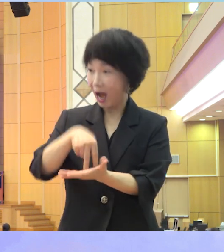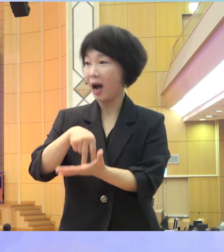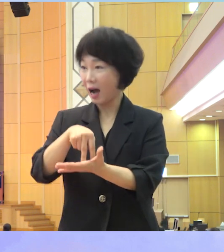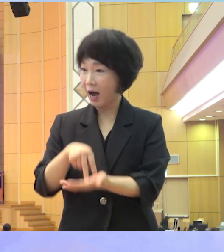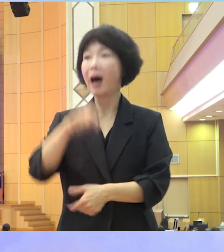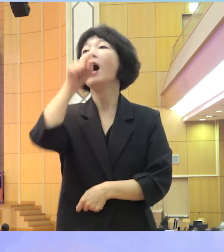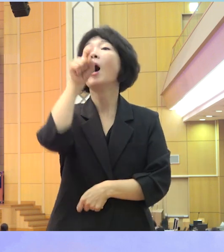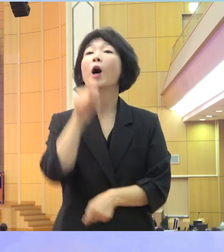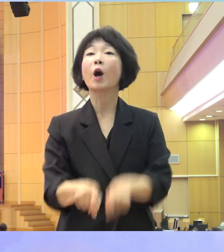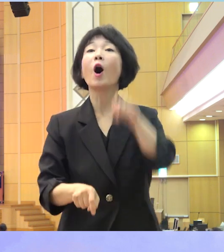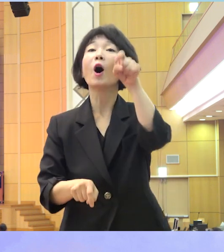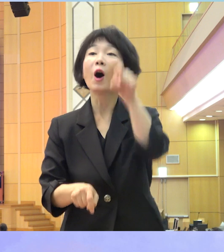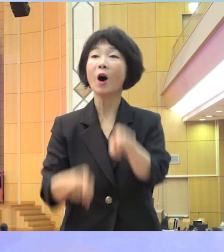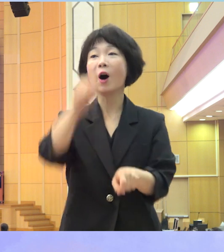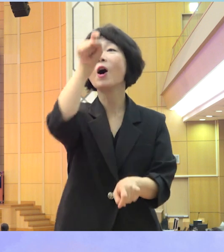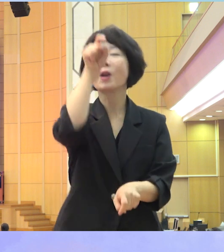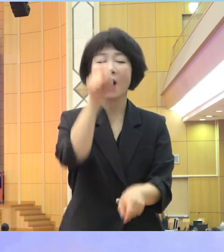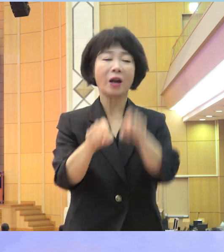일어나